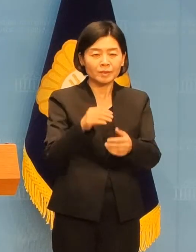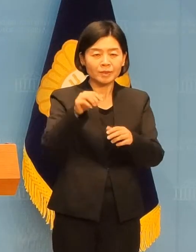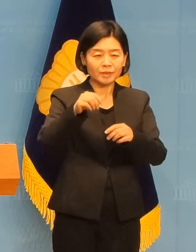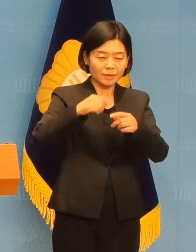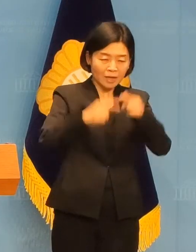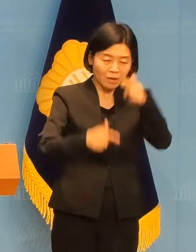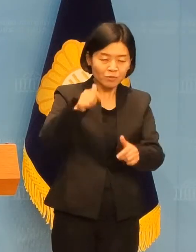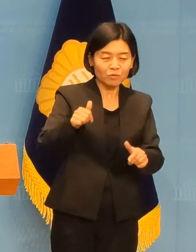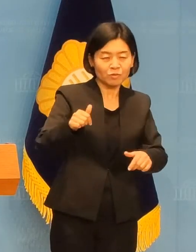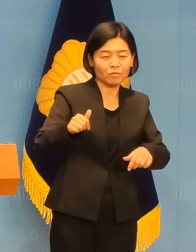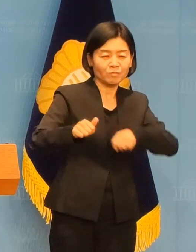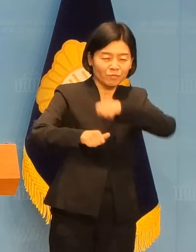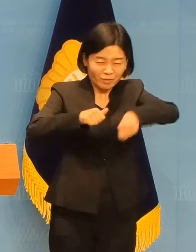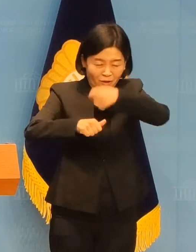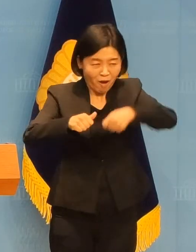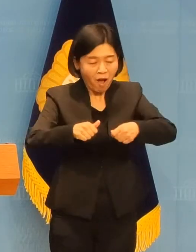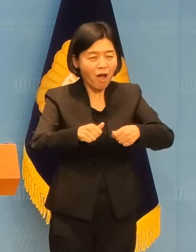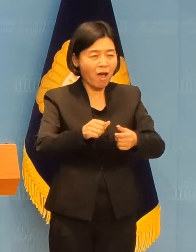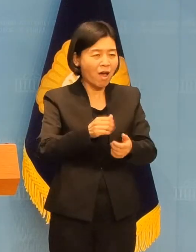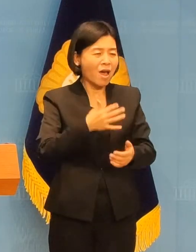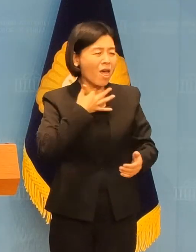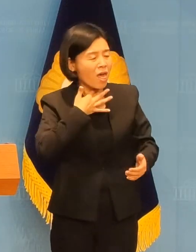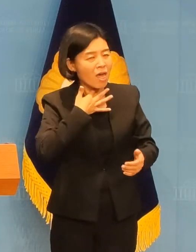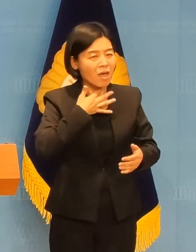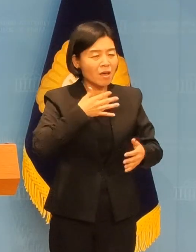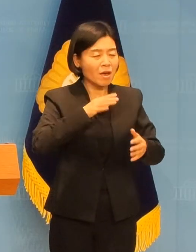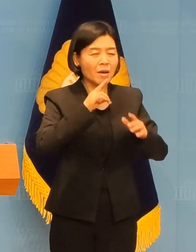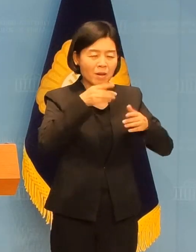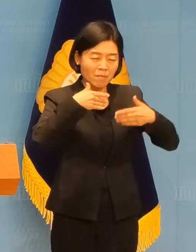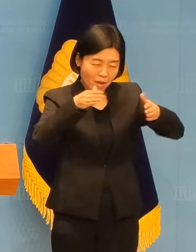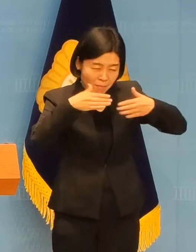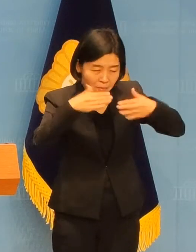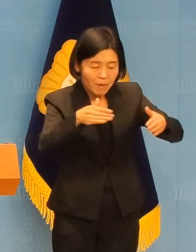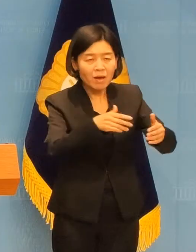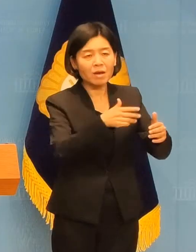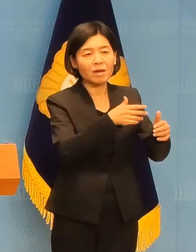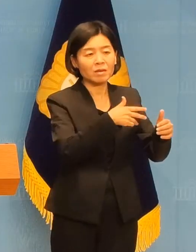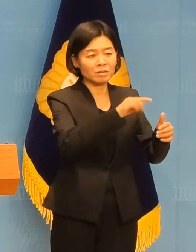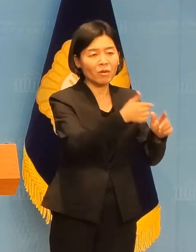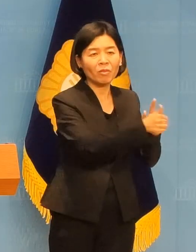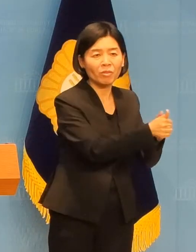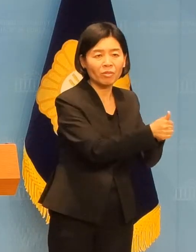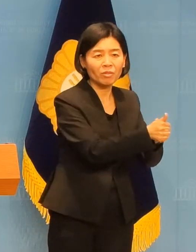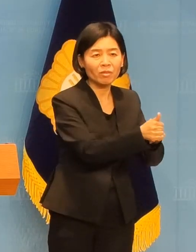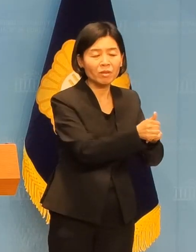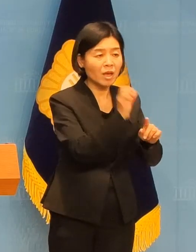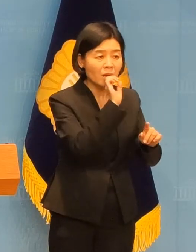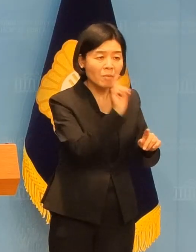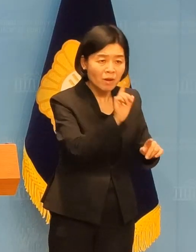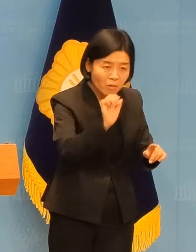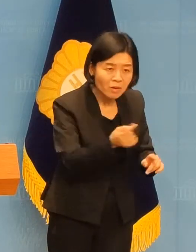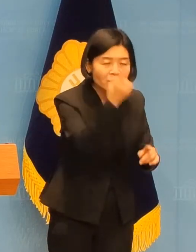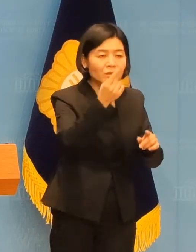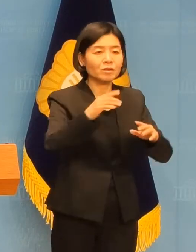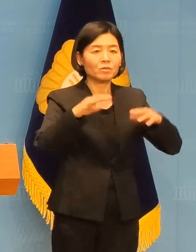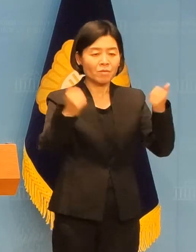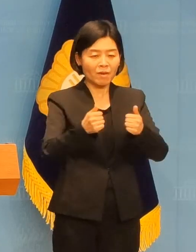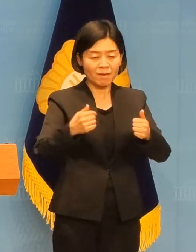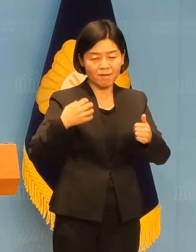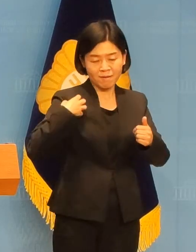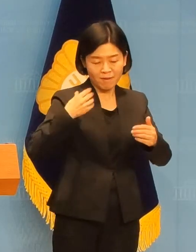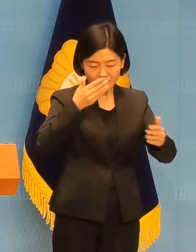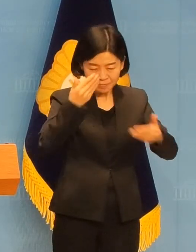쏟아냈습니다. 논란이 확산되고 국회 국정감사에서까지 문제로 지적되자 이를